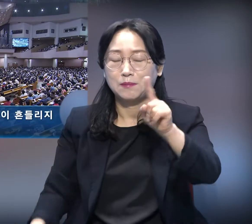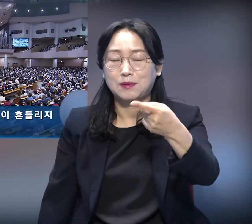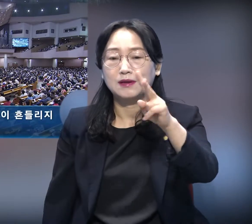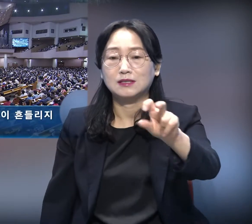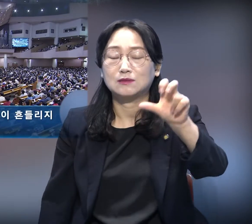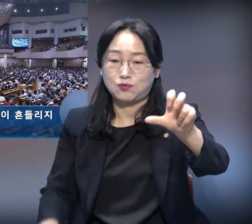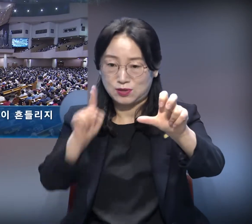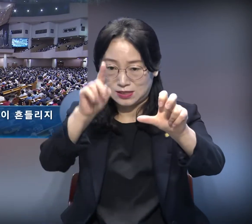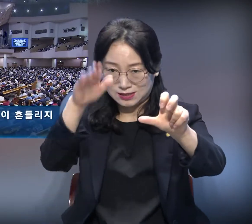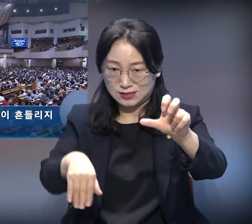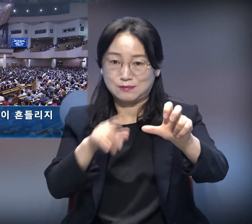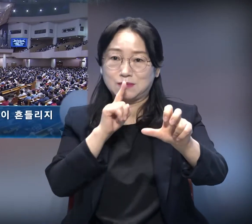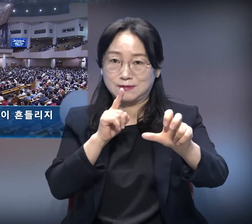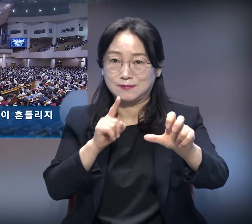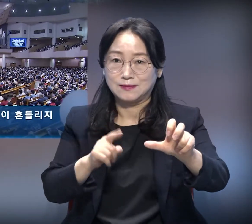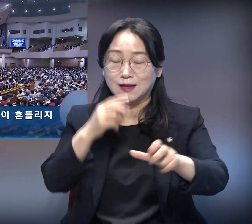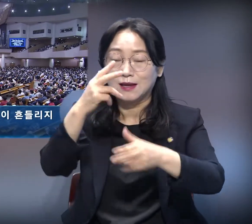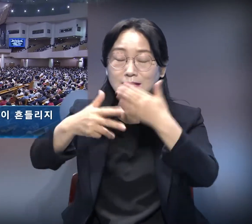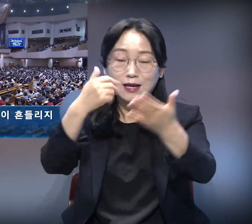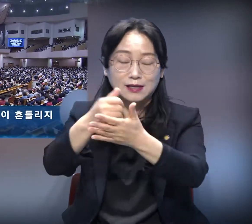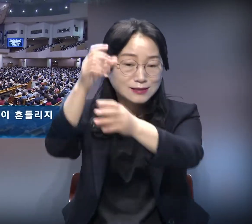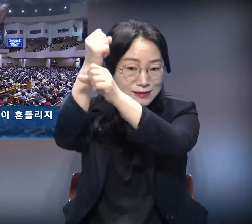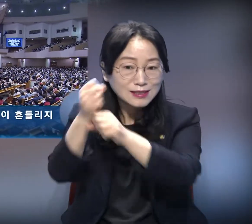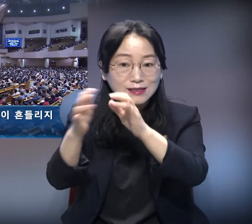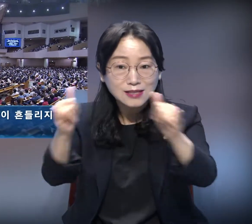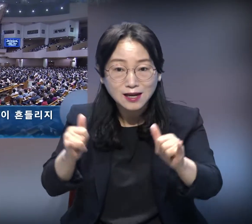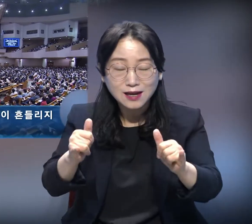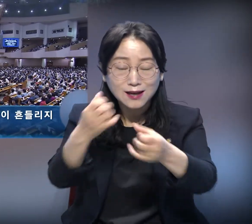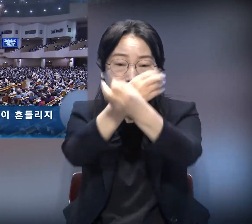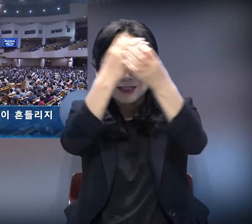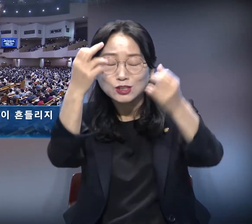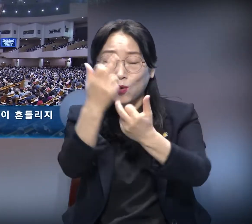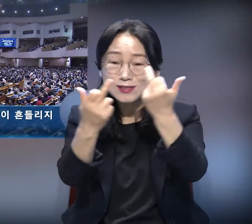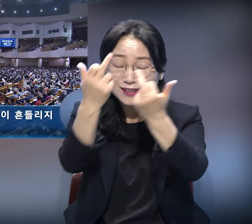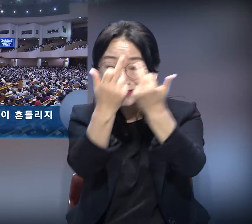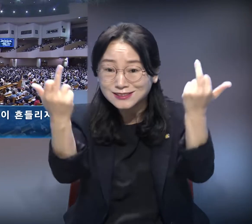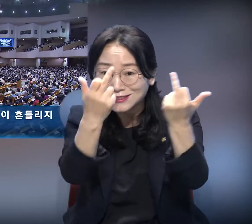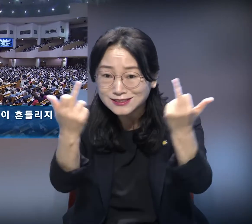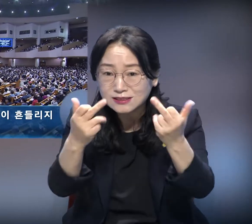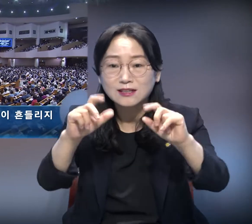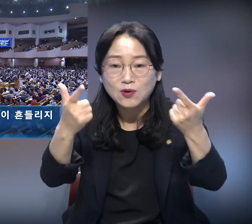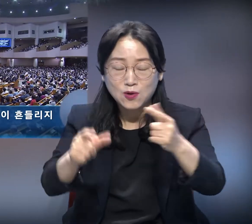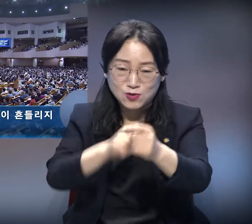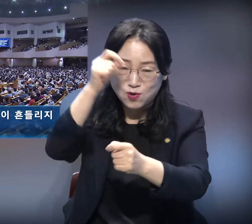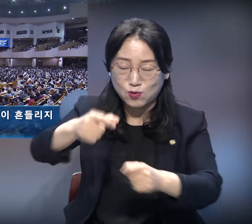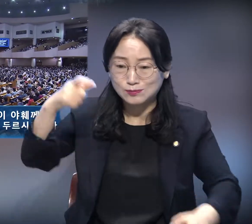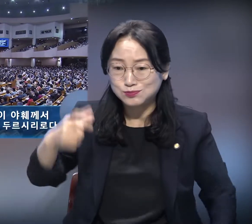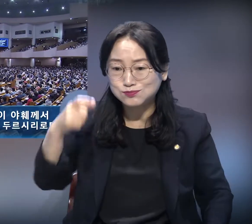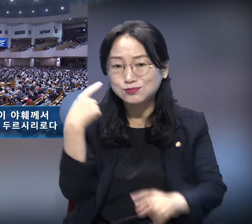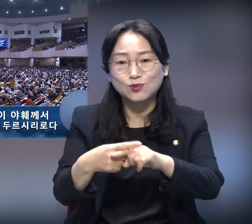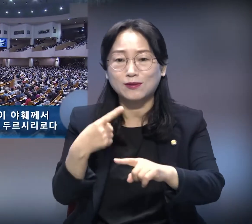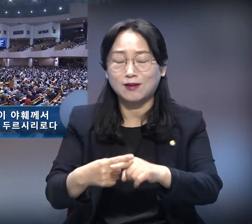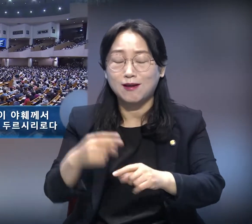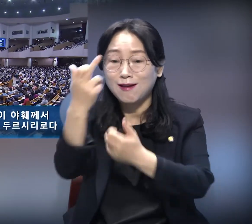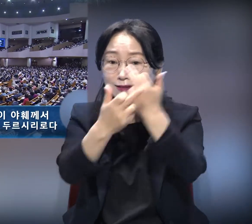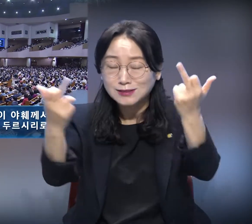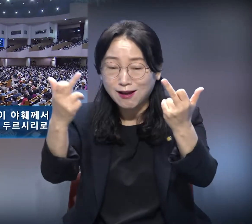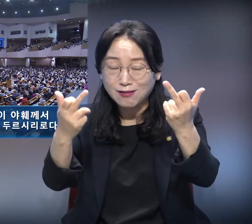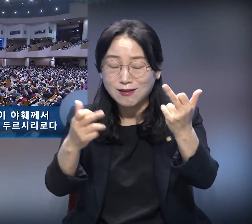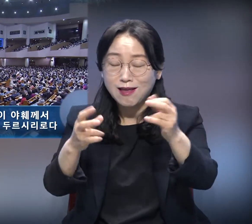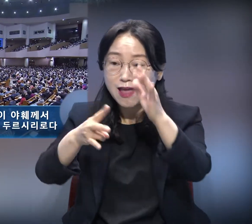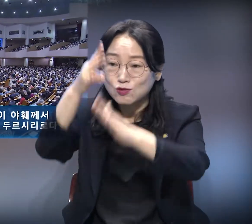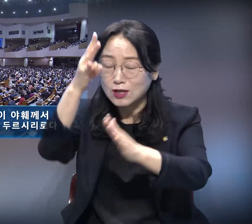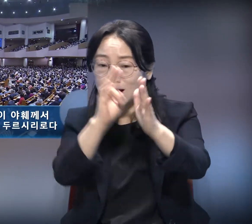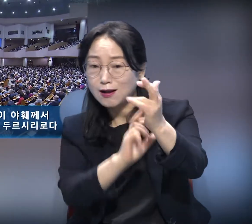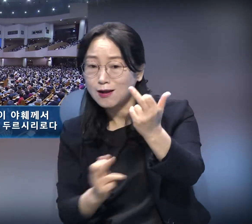125편 1절 2절은 고백합니다. 야훼를 의지하는 자는 시온산이 흔들리지 않고 영원히 있음 같도다. 산들이 예루살렘을 두른 것